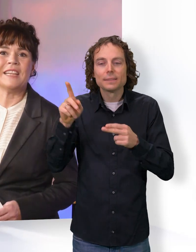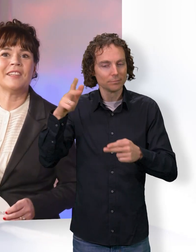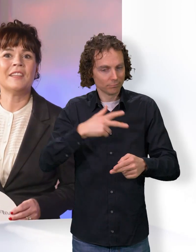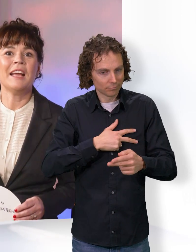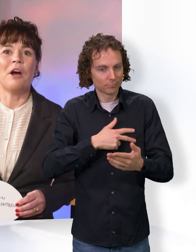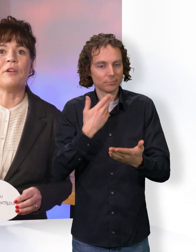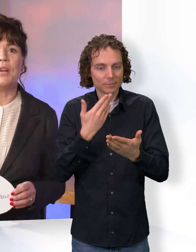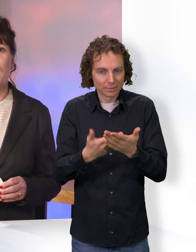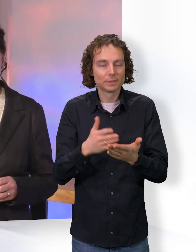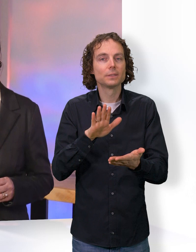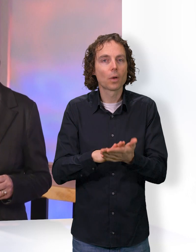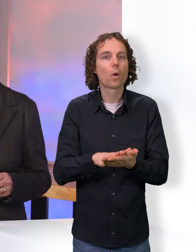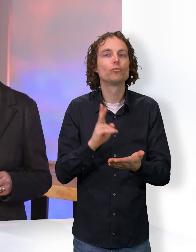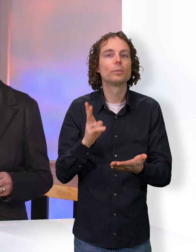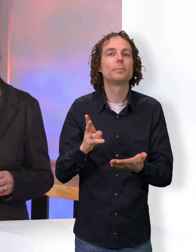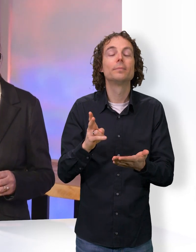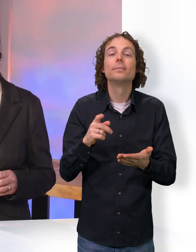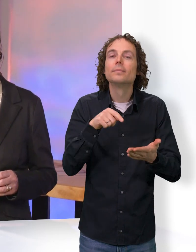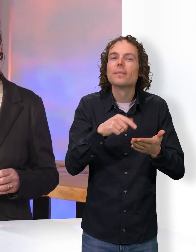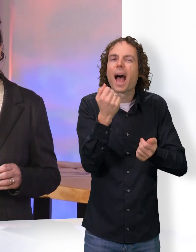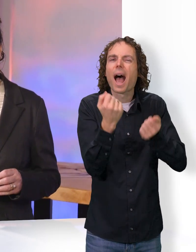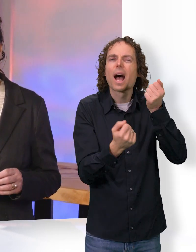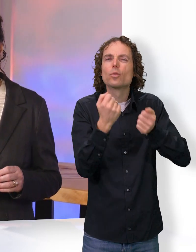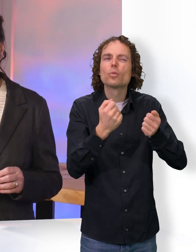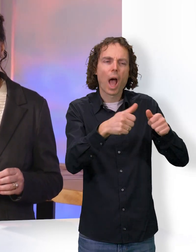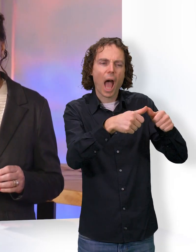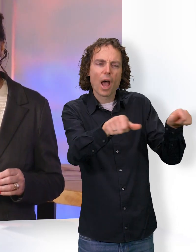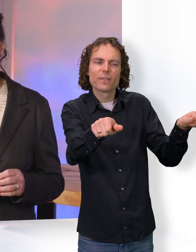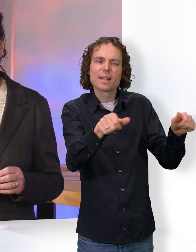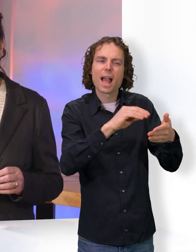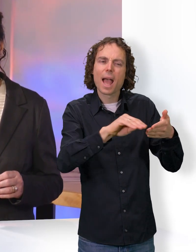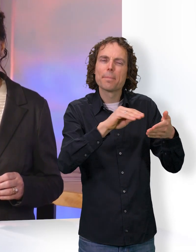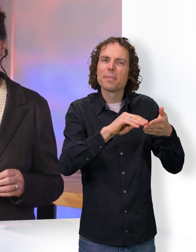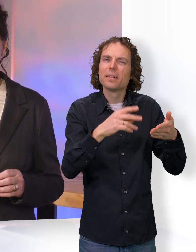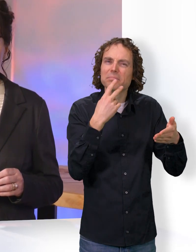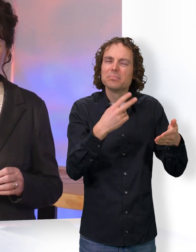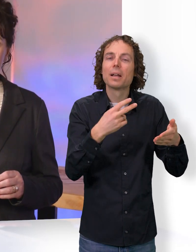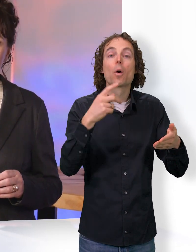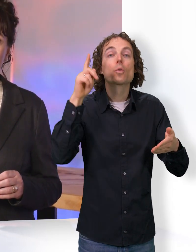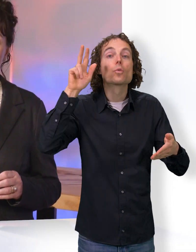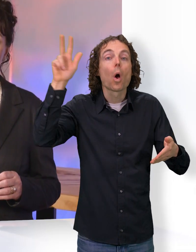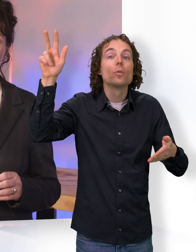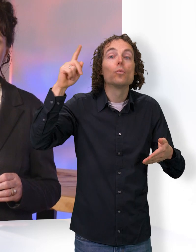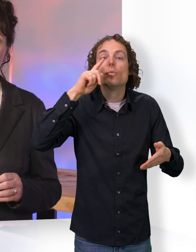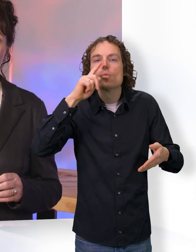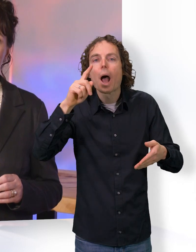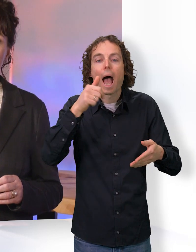Wie steht es auf einem Autoaufkleber? Gott ist nur ein Gebet weit